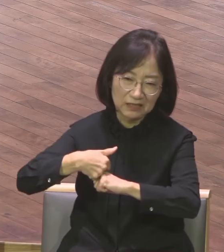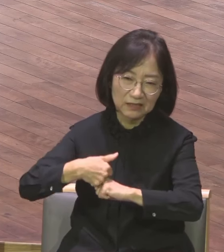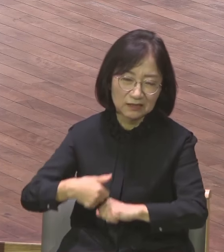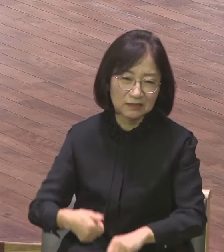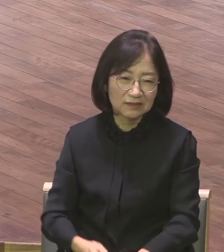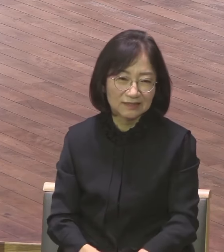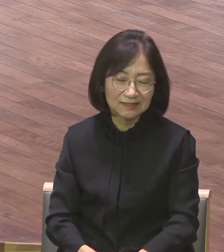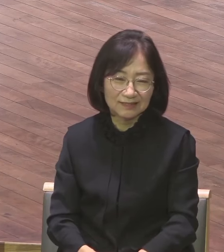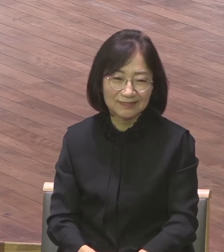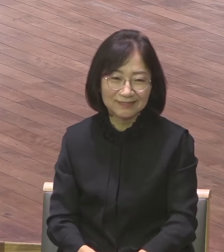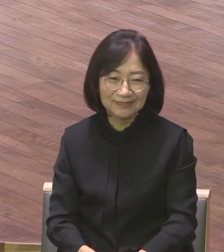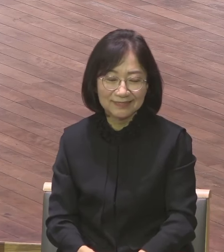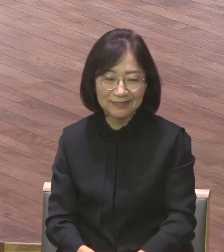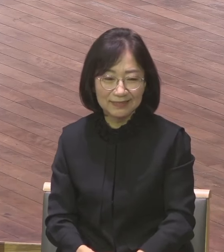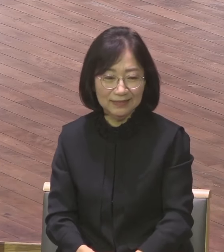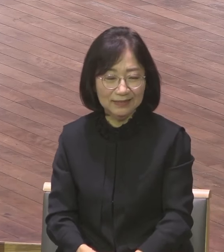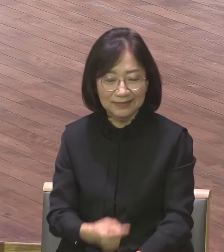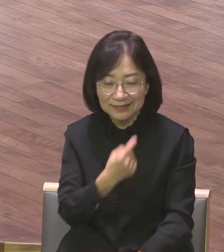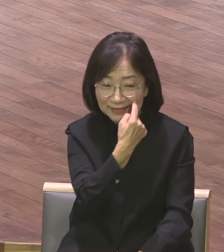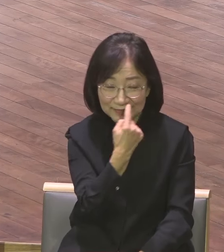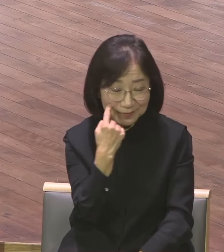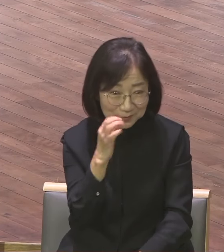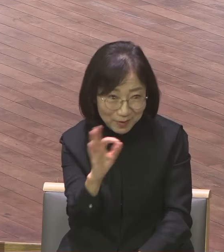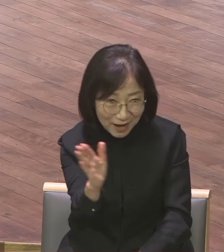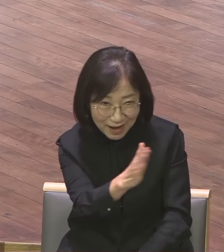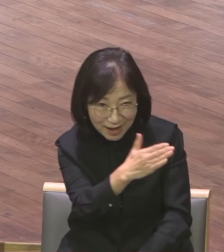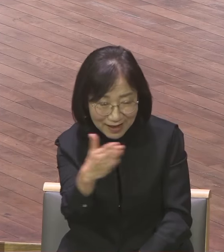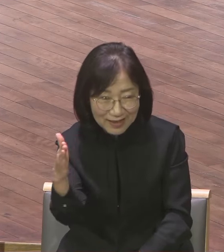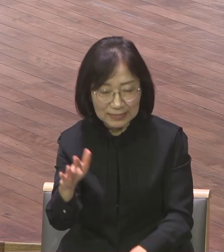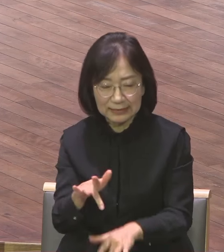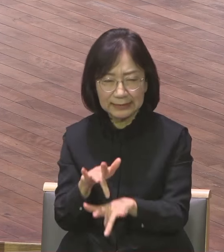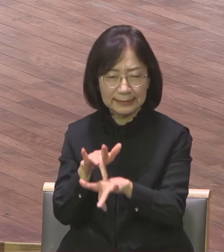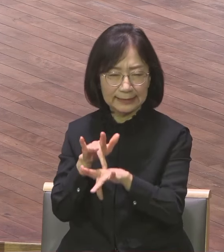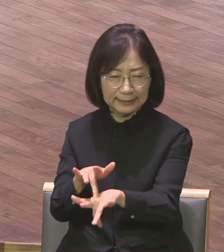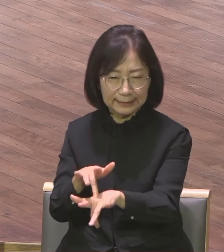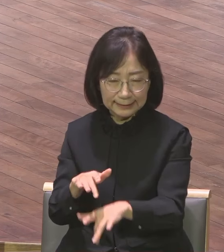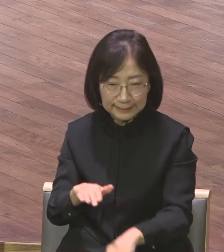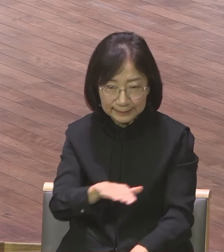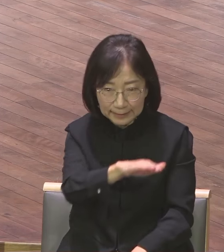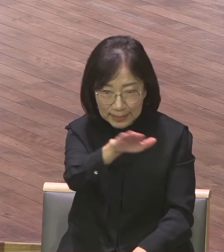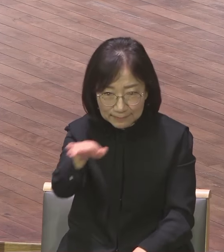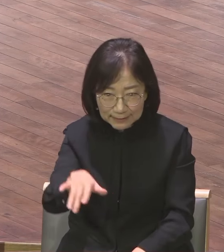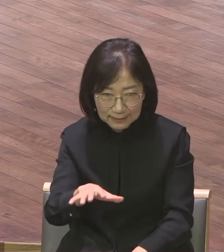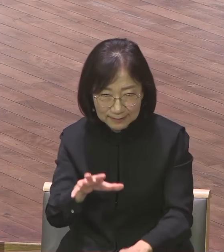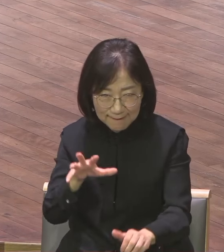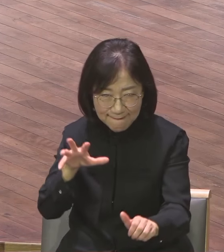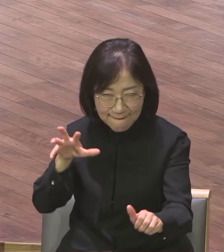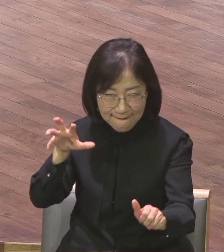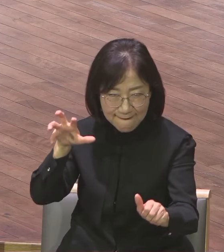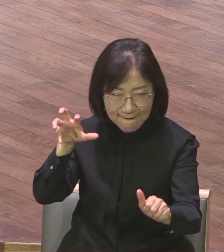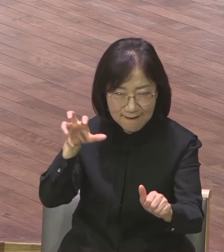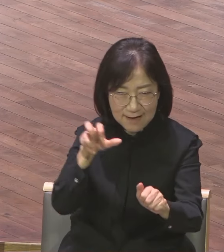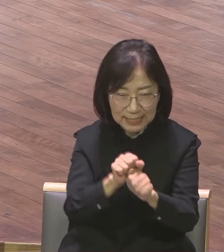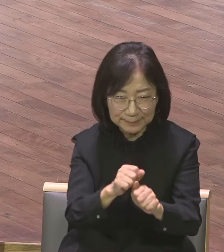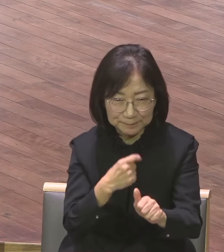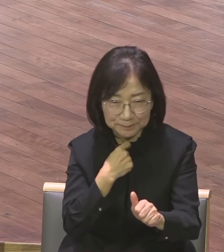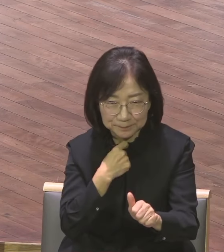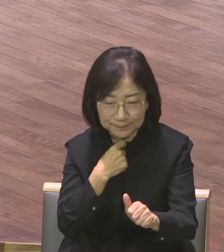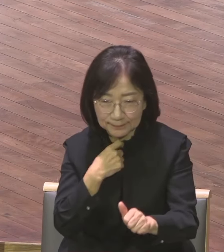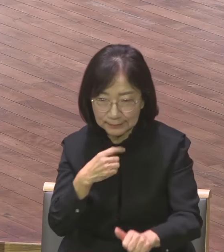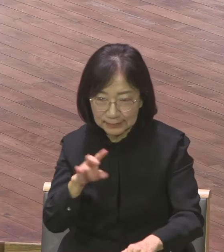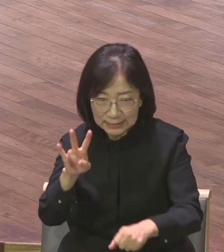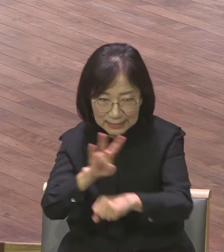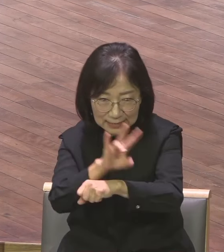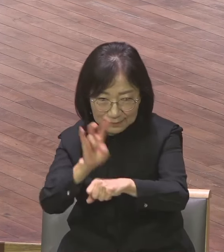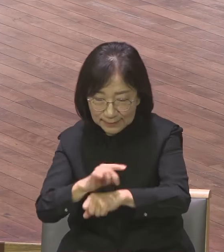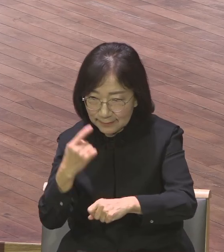잡혀버렸어요. 자, 우리 눈에 보이지 않는 대적자가 우리를 항상 삼키려고 24시간